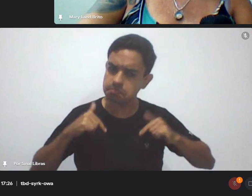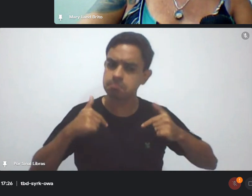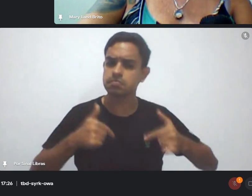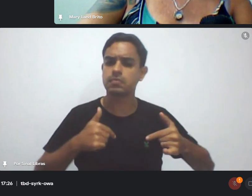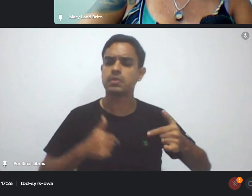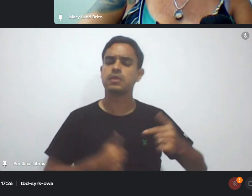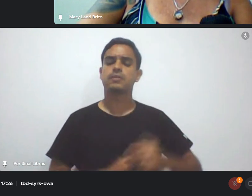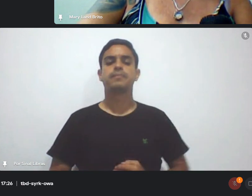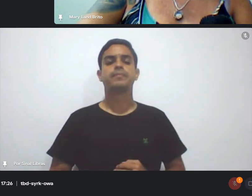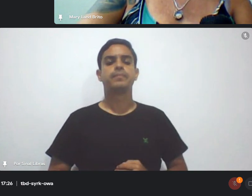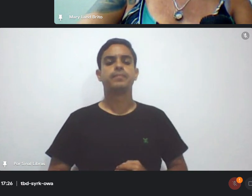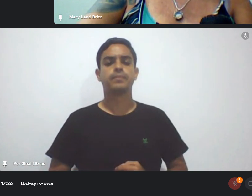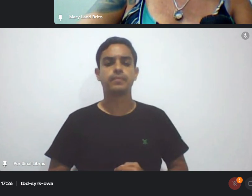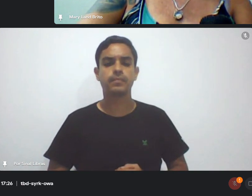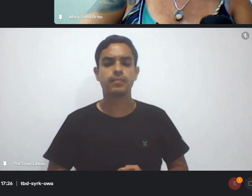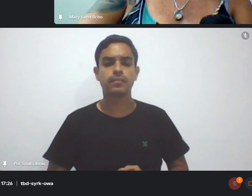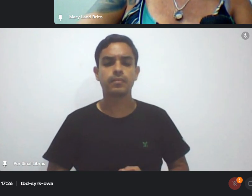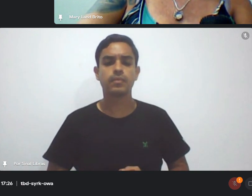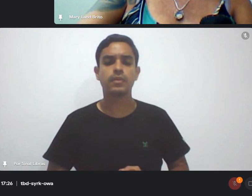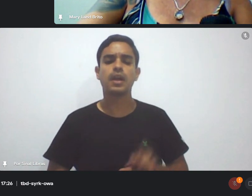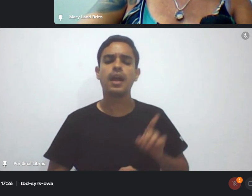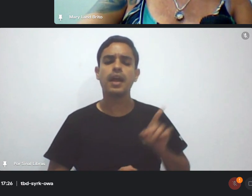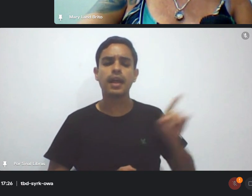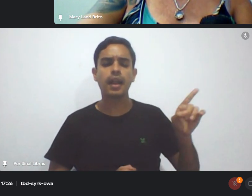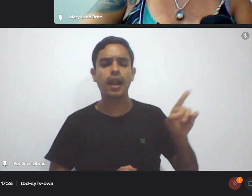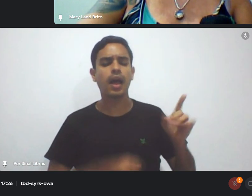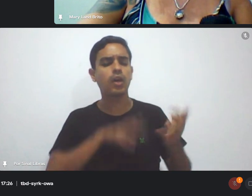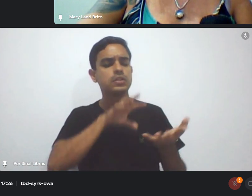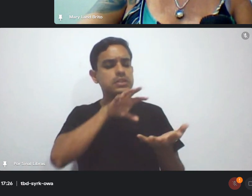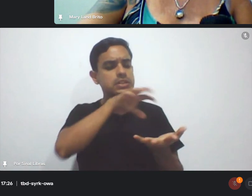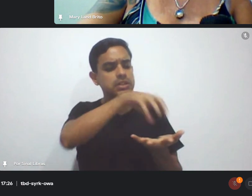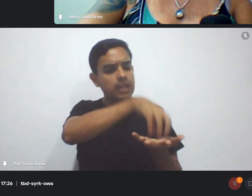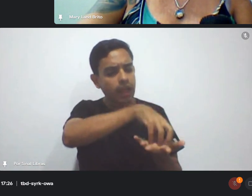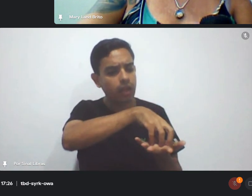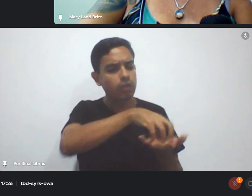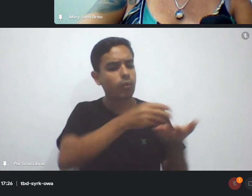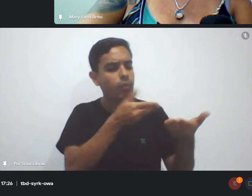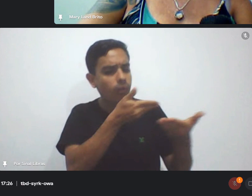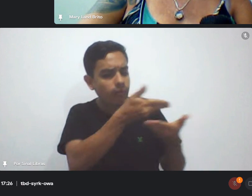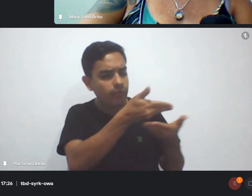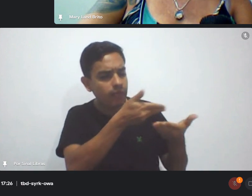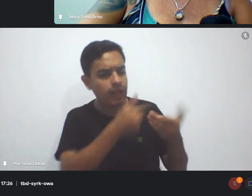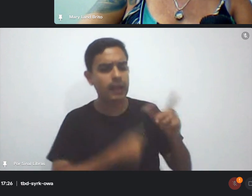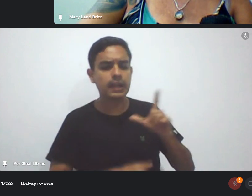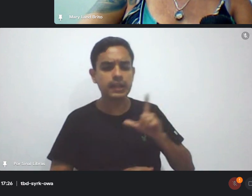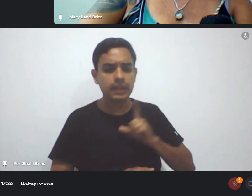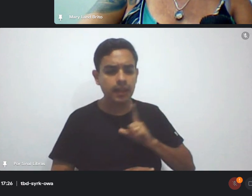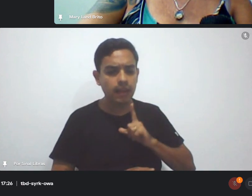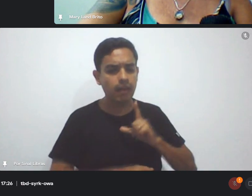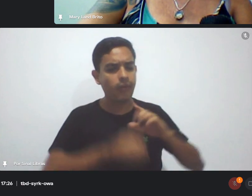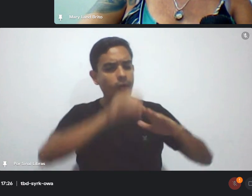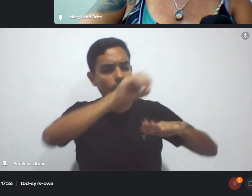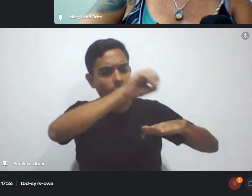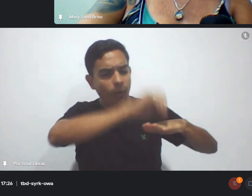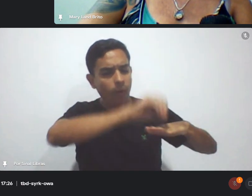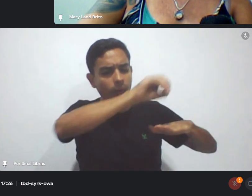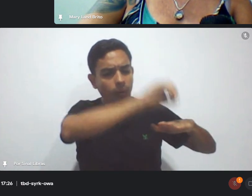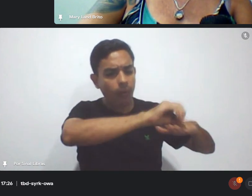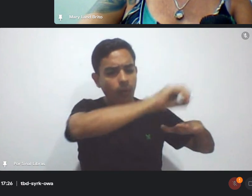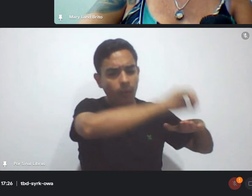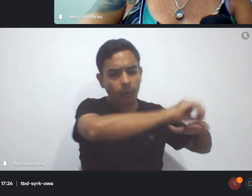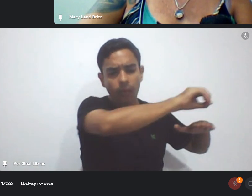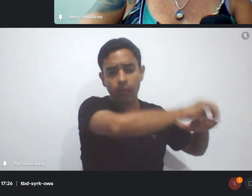assim, né? E o centro de convivência tem várias oficinas, né? Tem várias oficinas e uma oficina